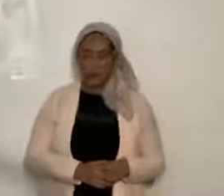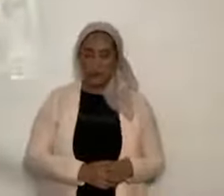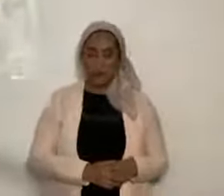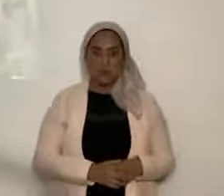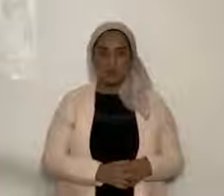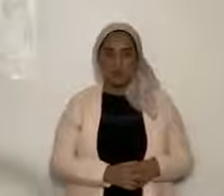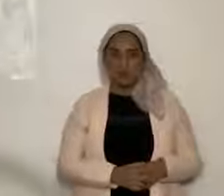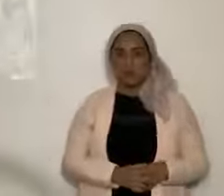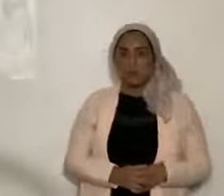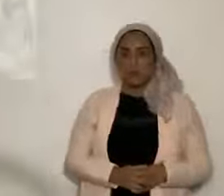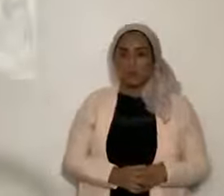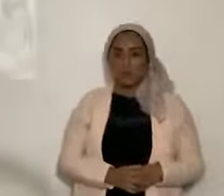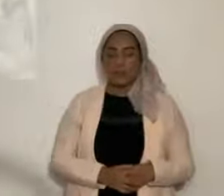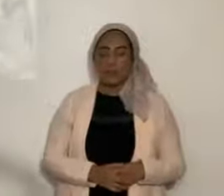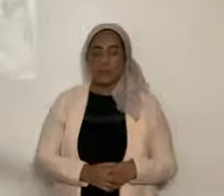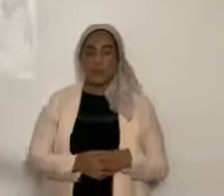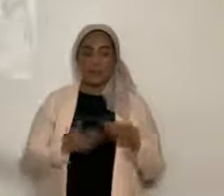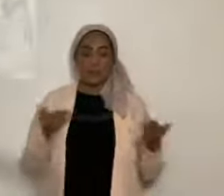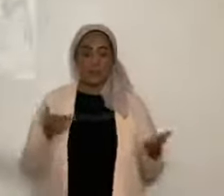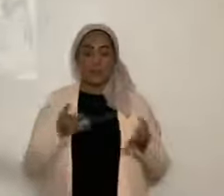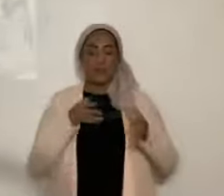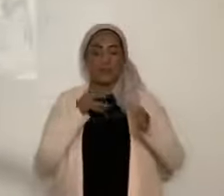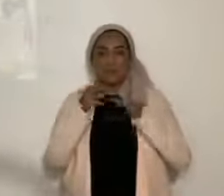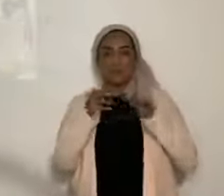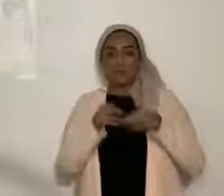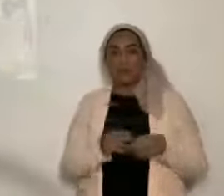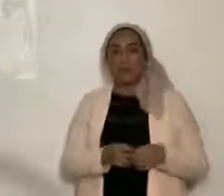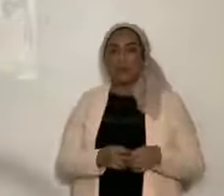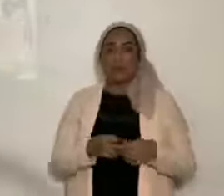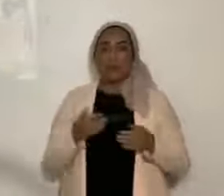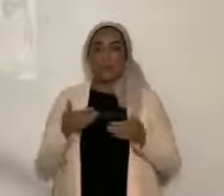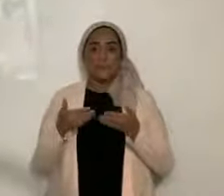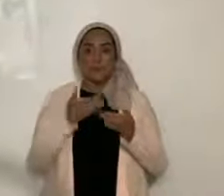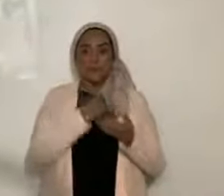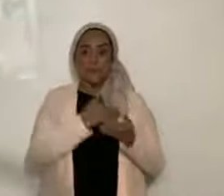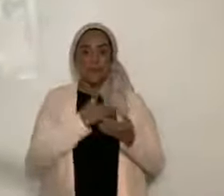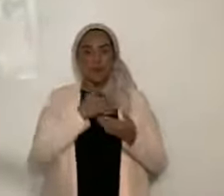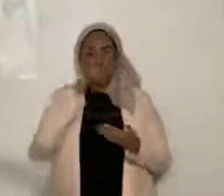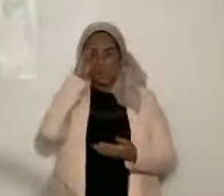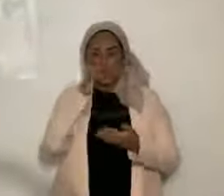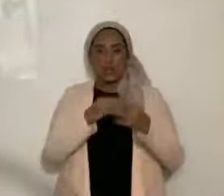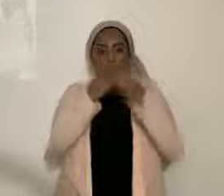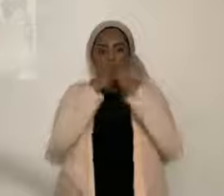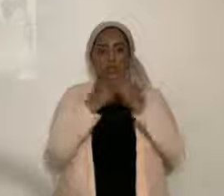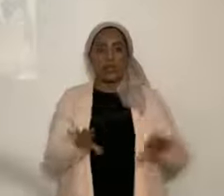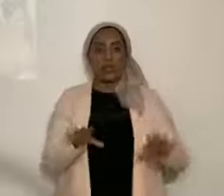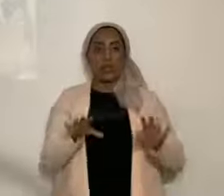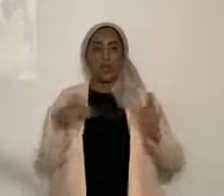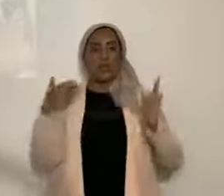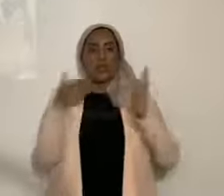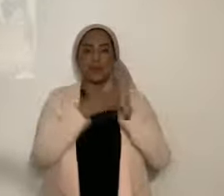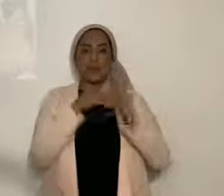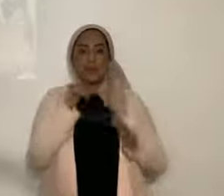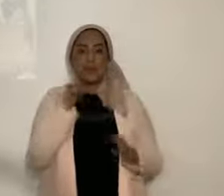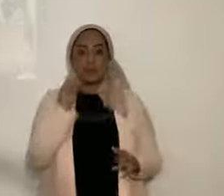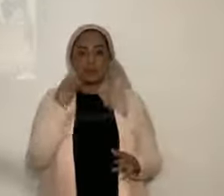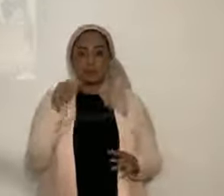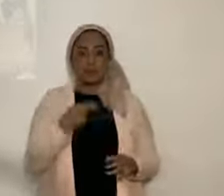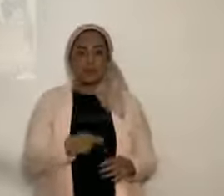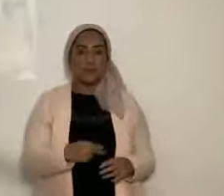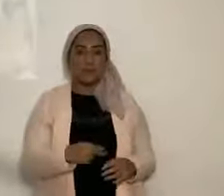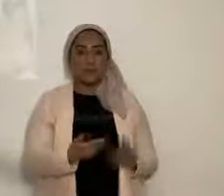Miren, aquí está hablando antes del hijo de perdición, el violador de la ley, de la Torah.